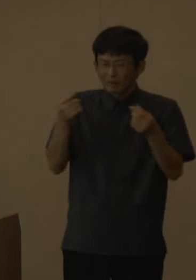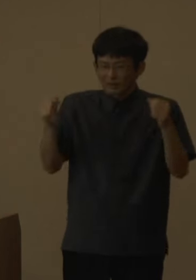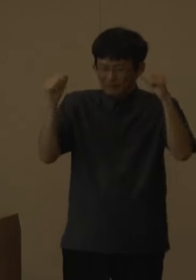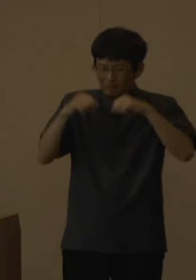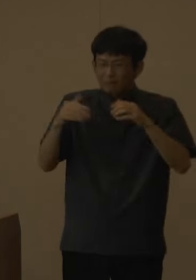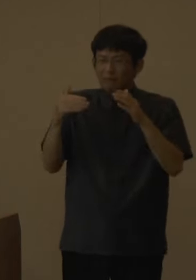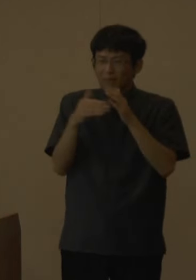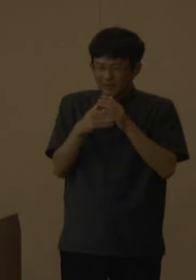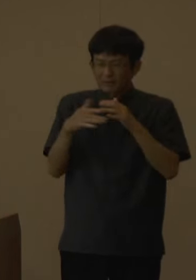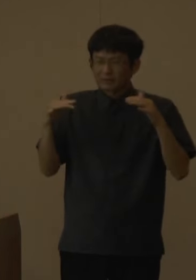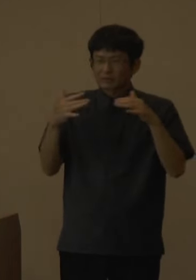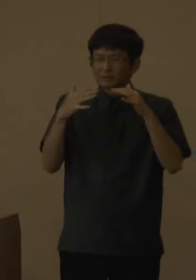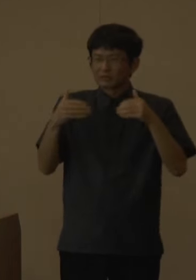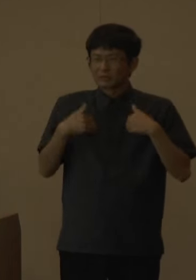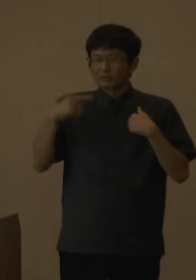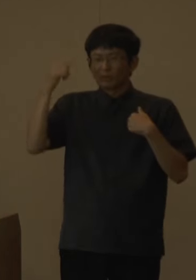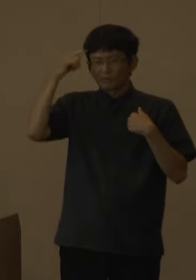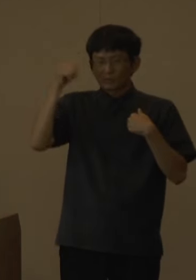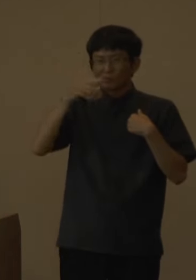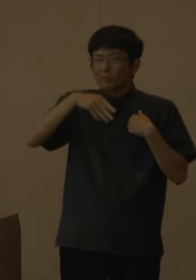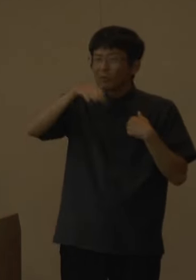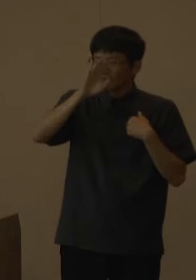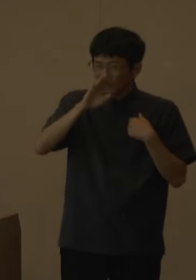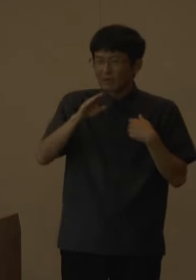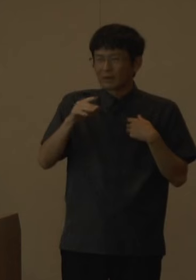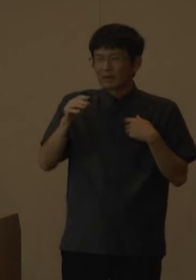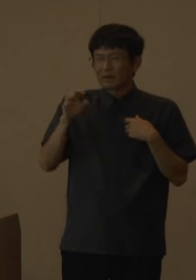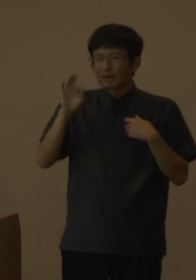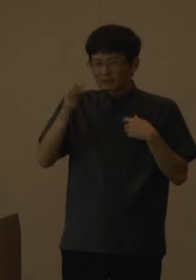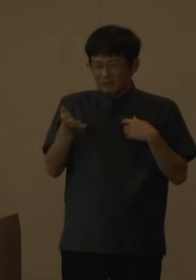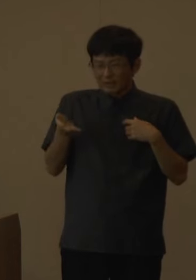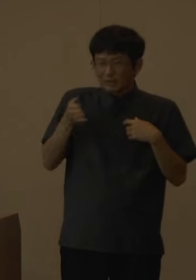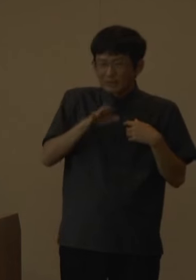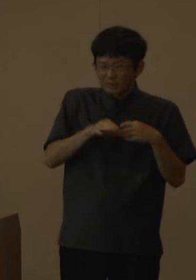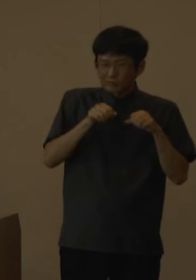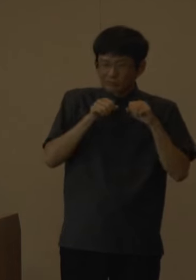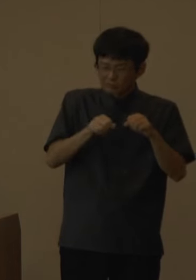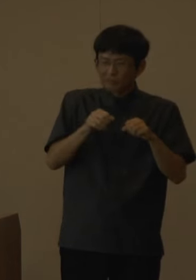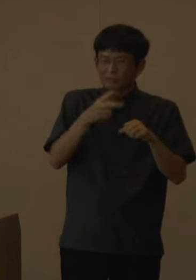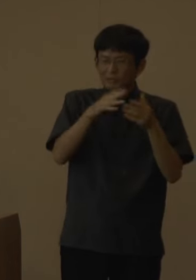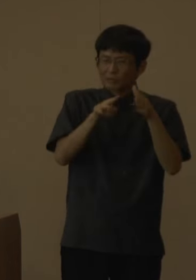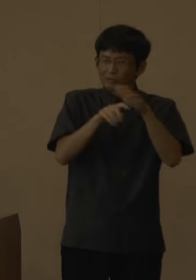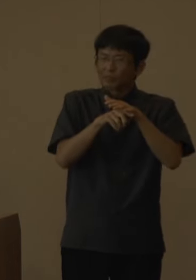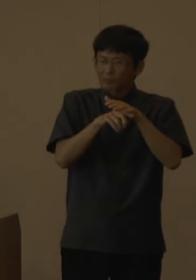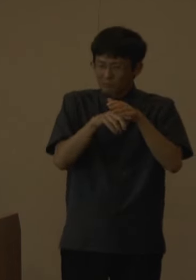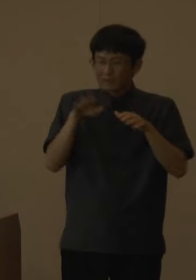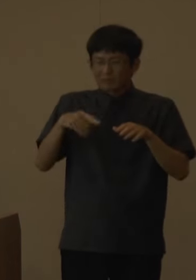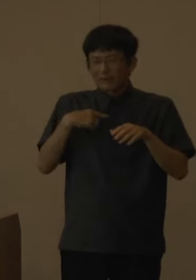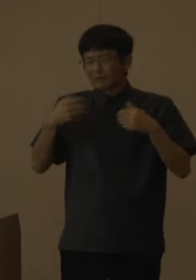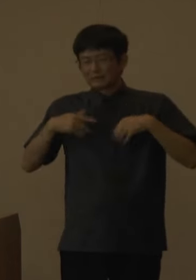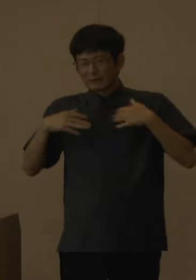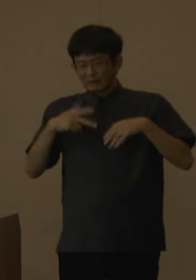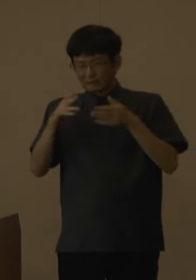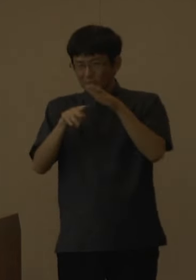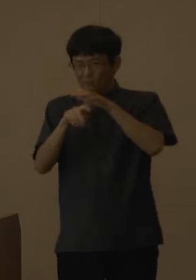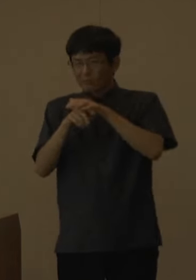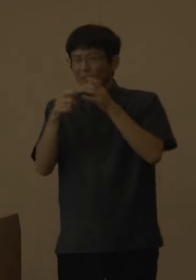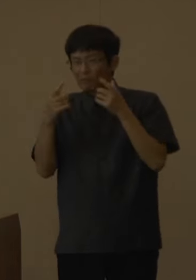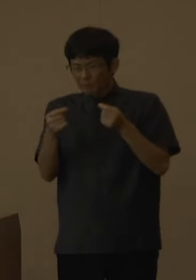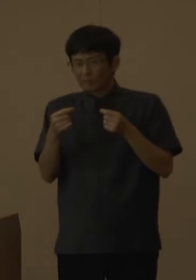であろうと思います。その方がおそらく、導入する市町村も、今はまだ導入しないという市町村においても十